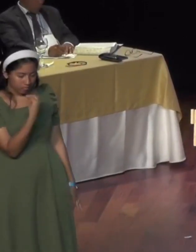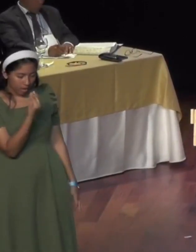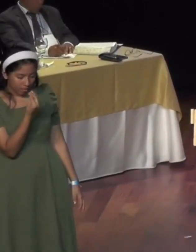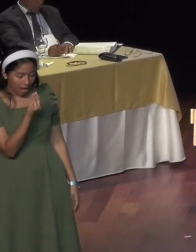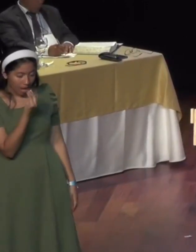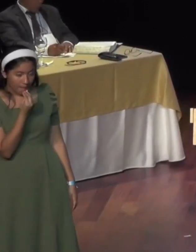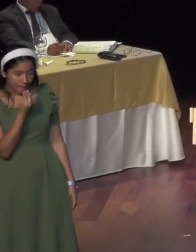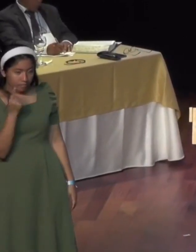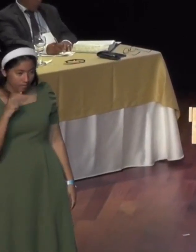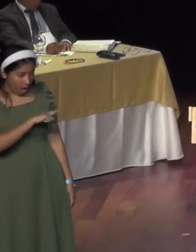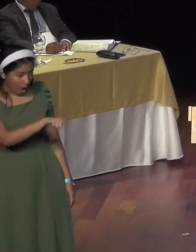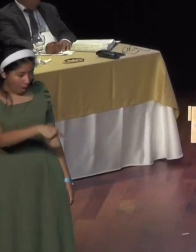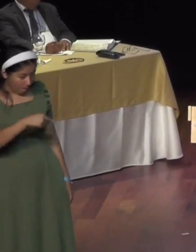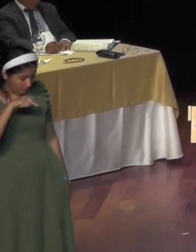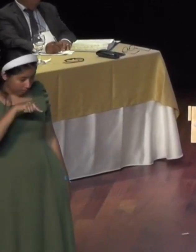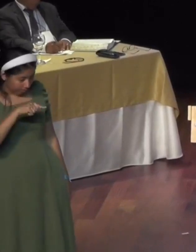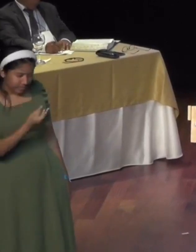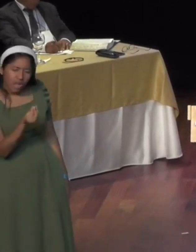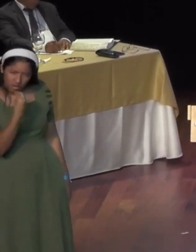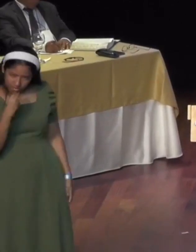Denle en vosotros de comer.